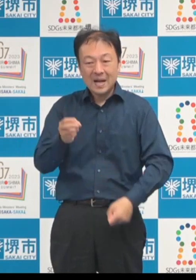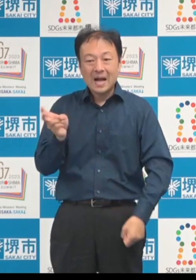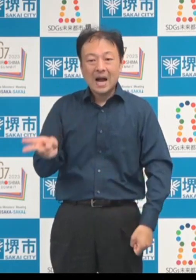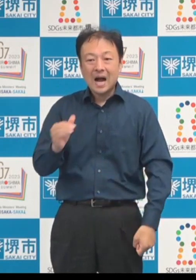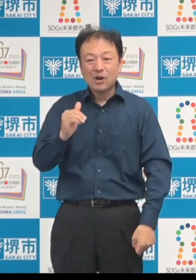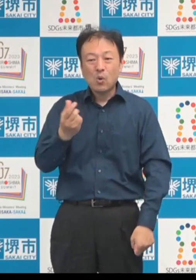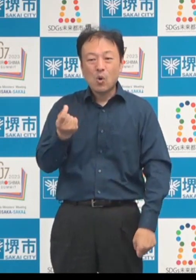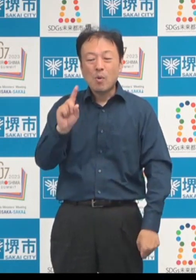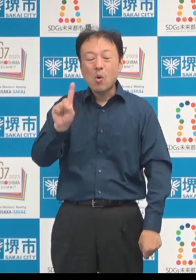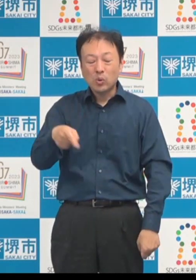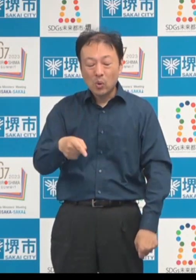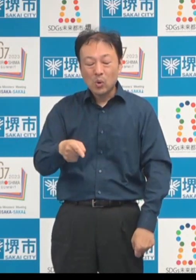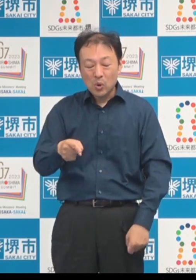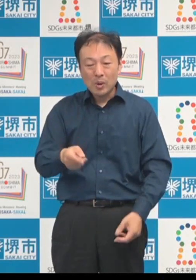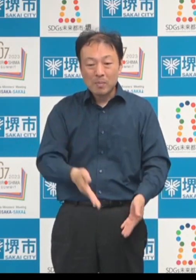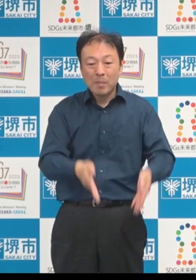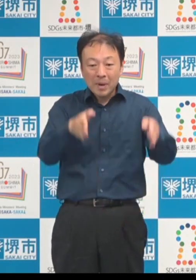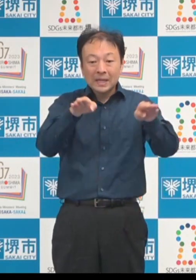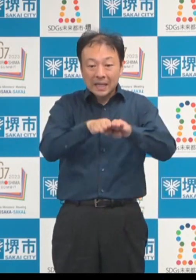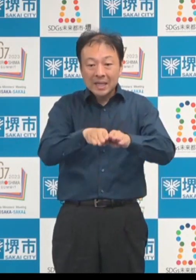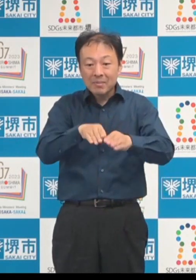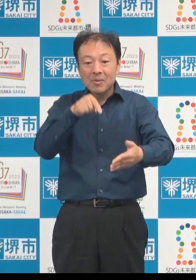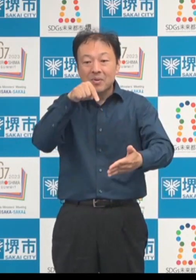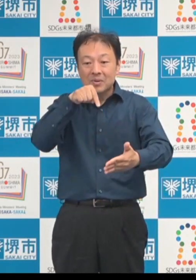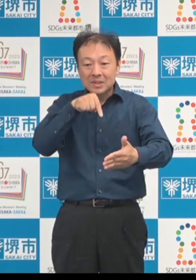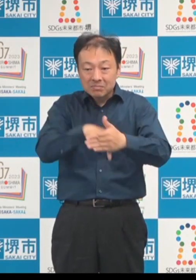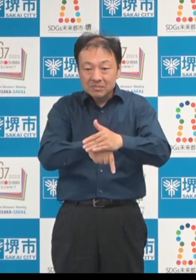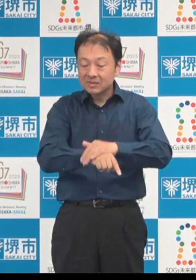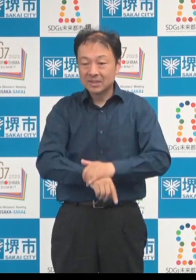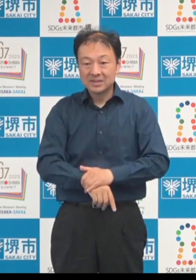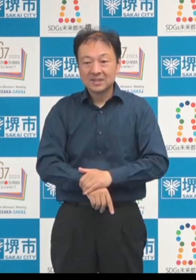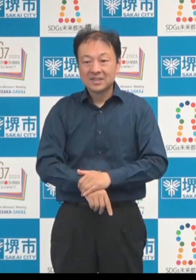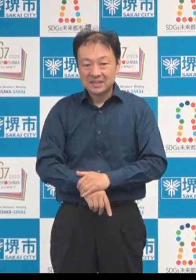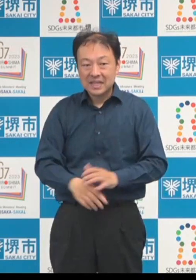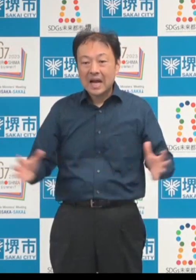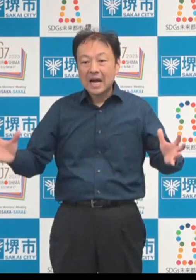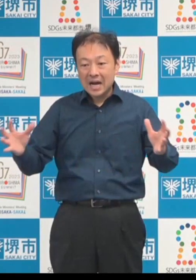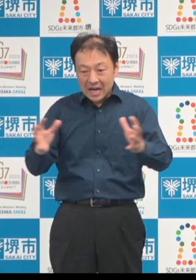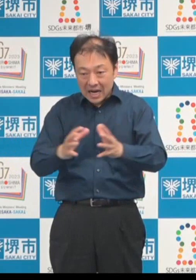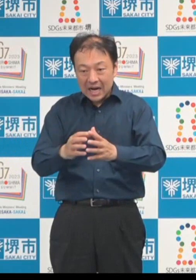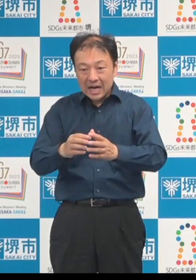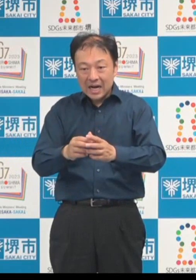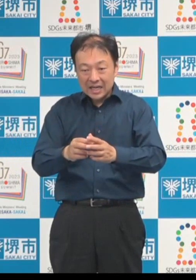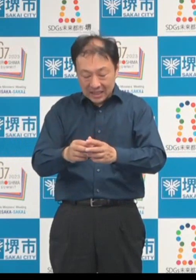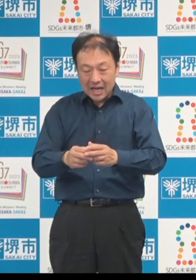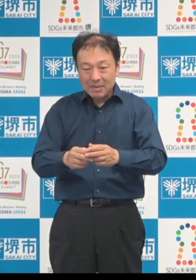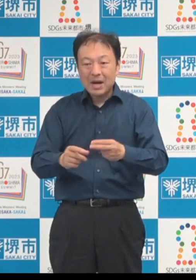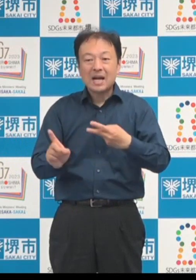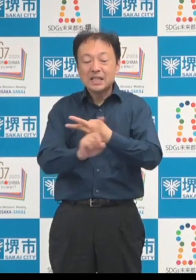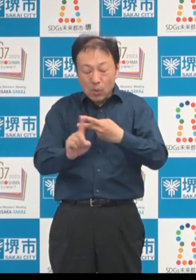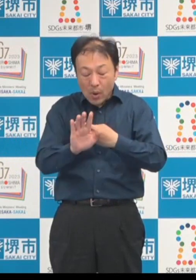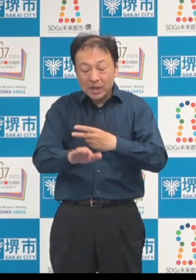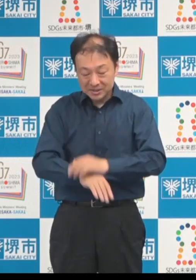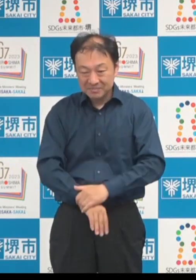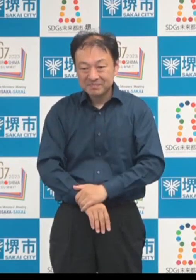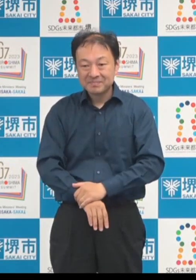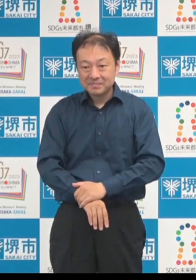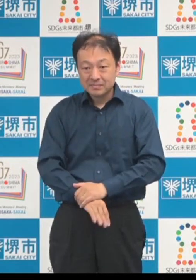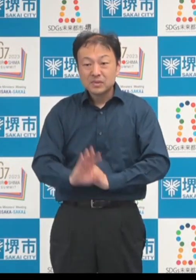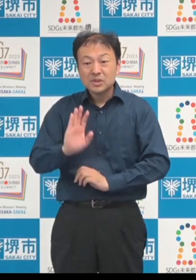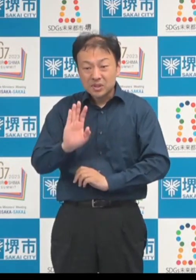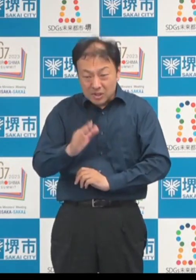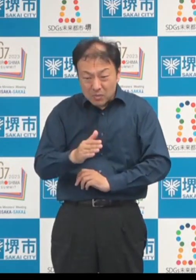まで中本に集積してきた機能が多くある、しかしその一方でそれをなかなか生かしきれなかった歴史